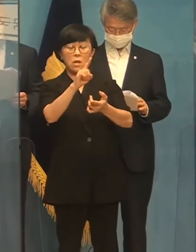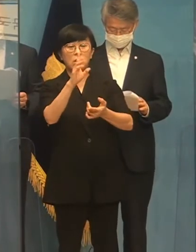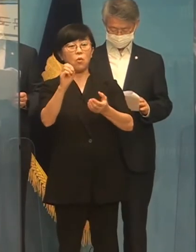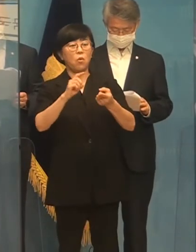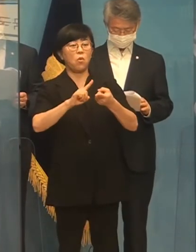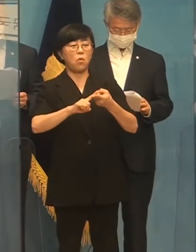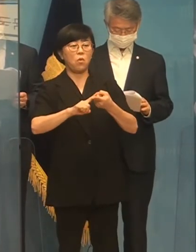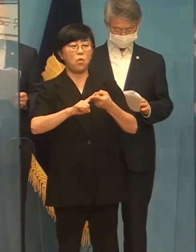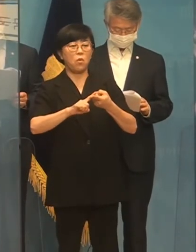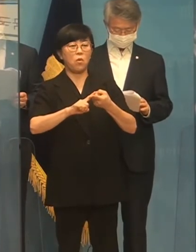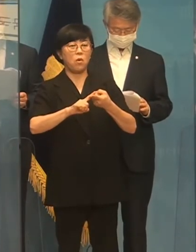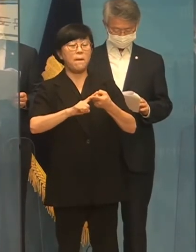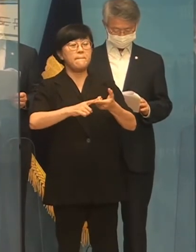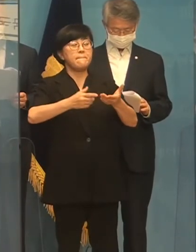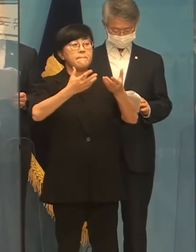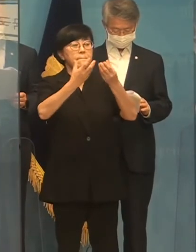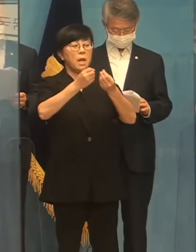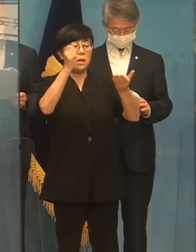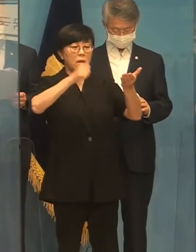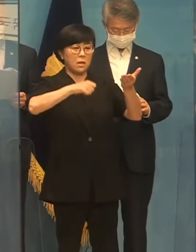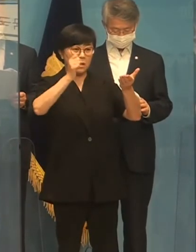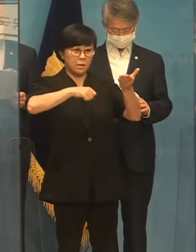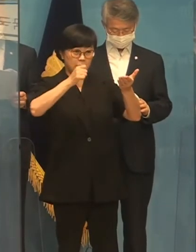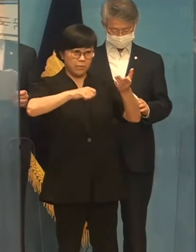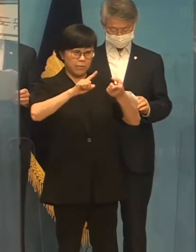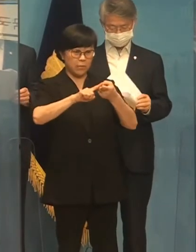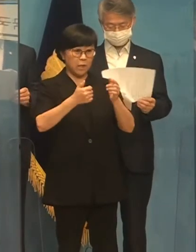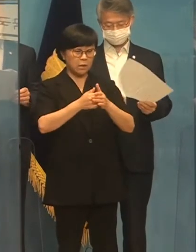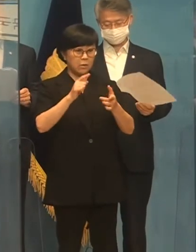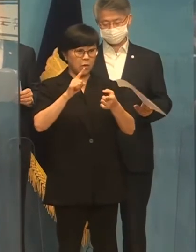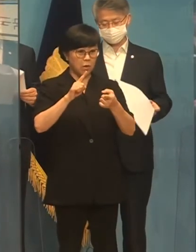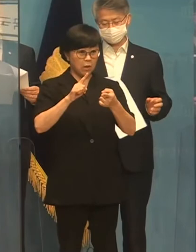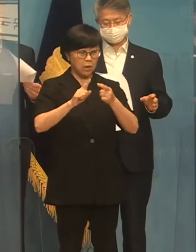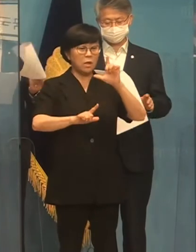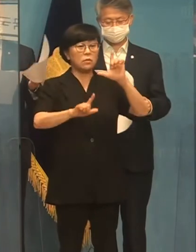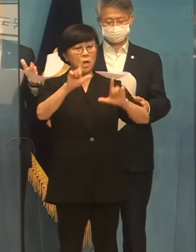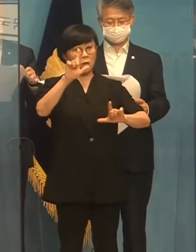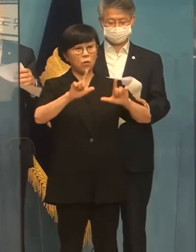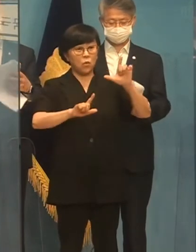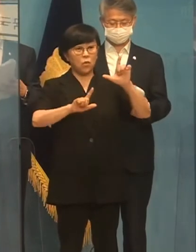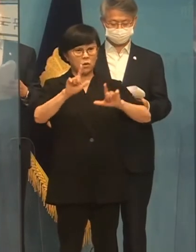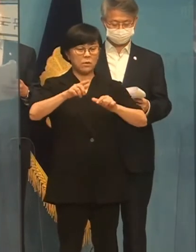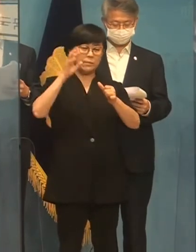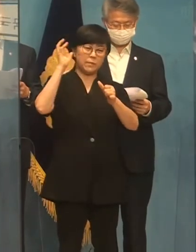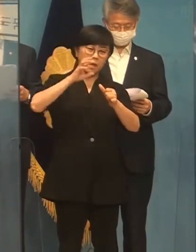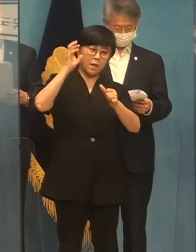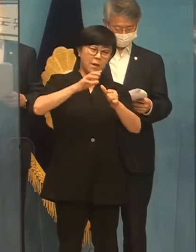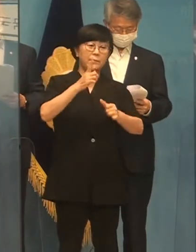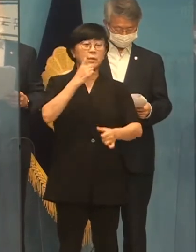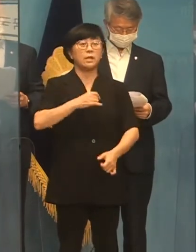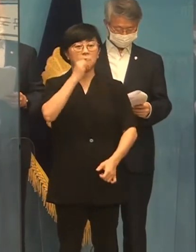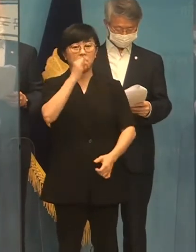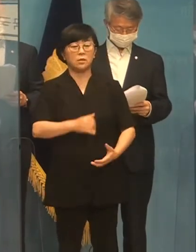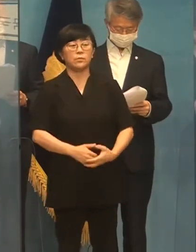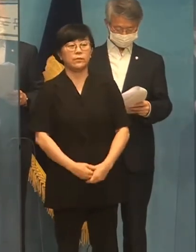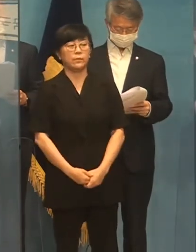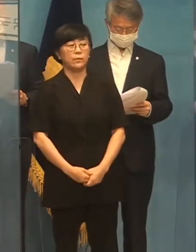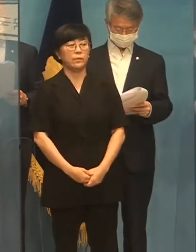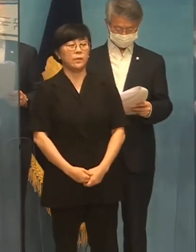2010-1668 판례입니다. 그러며 사실심의 태도를 균열히 꾸짖은 바 있습니다.